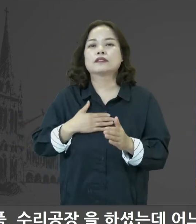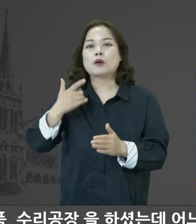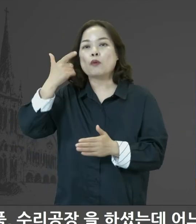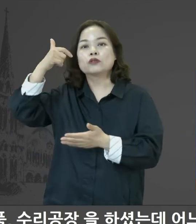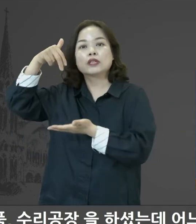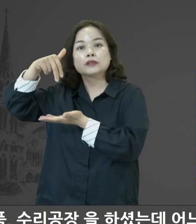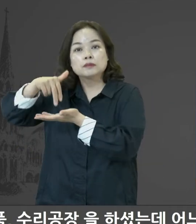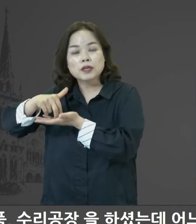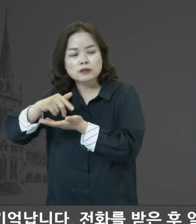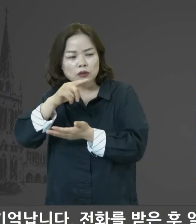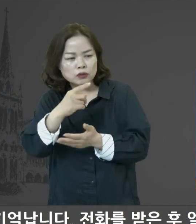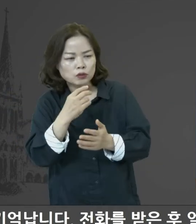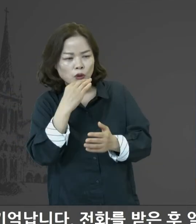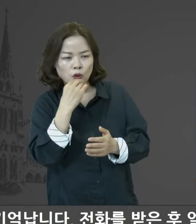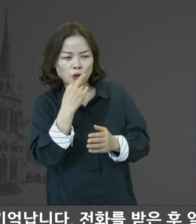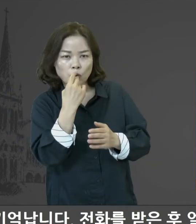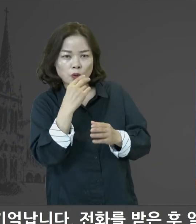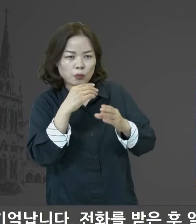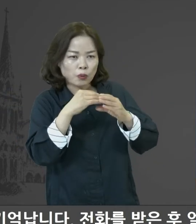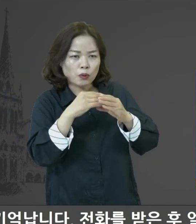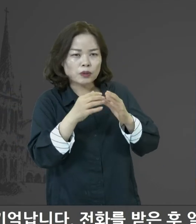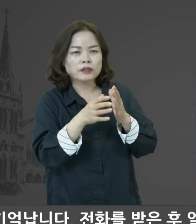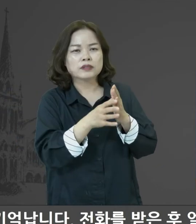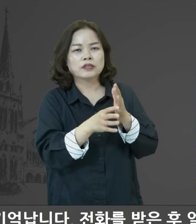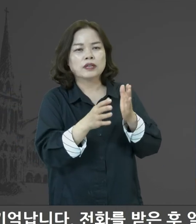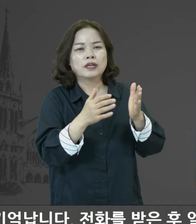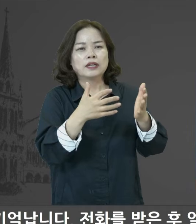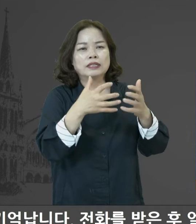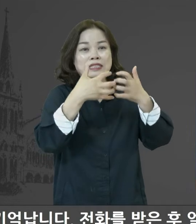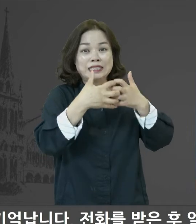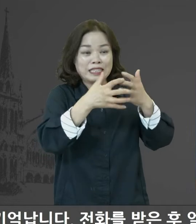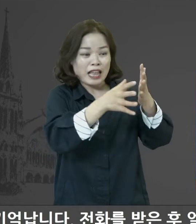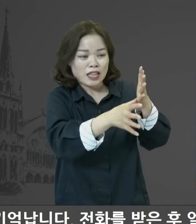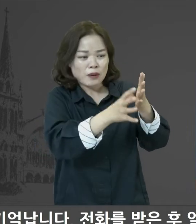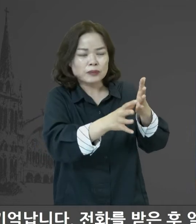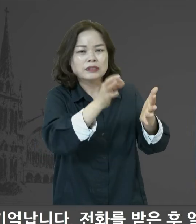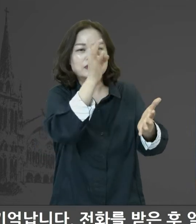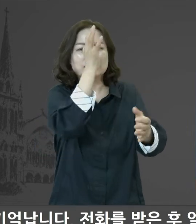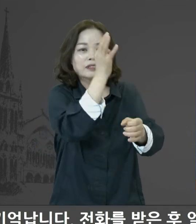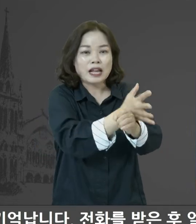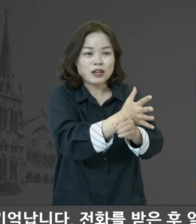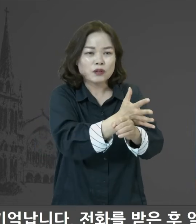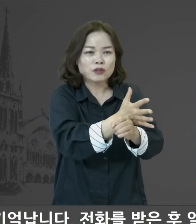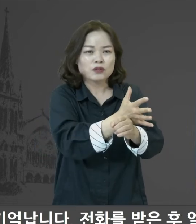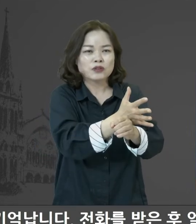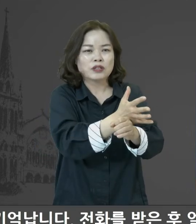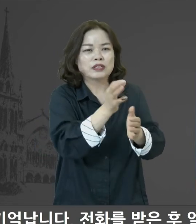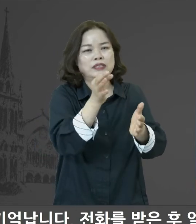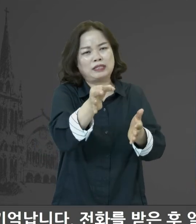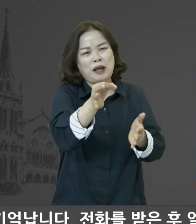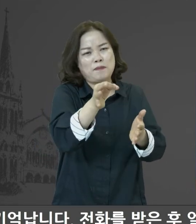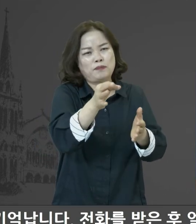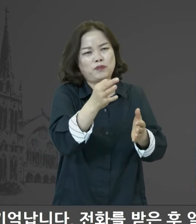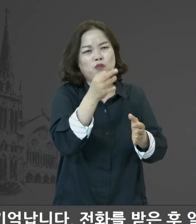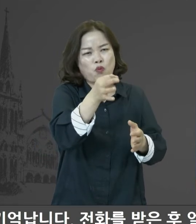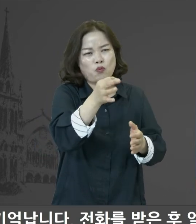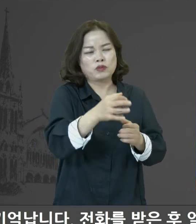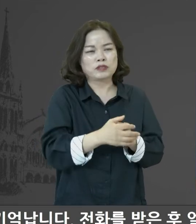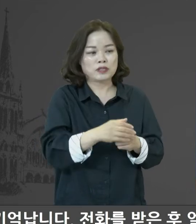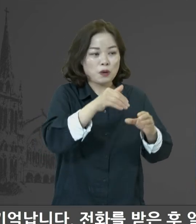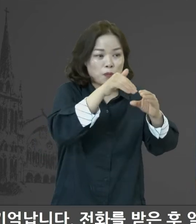있기로 그 봉투는 부품 재료를 사서 납품을 하려고 준비해둔 부품 재료 값이었습니다.